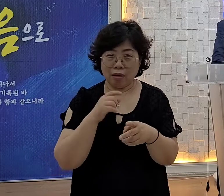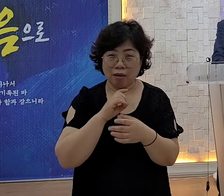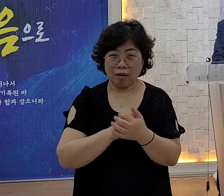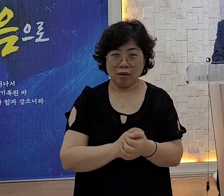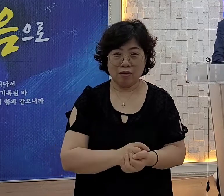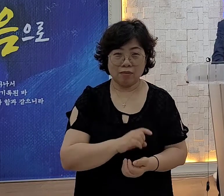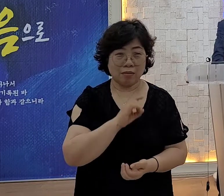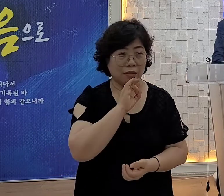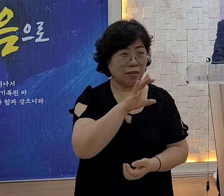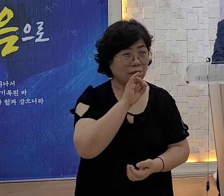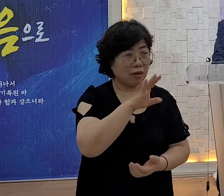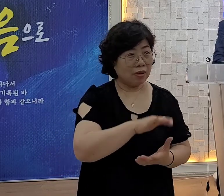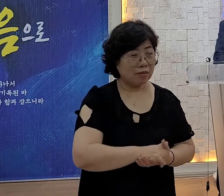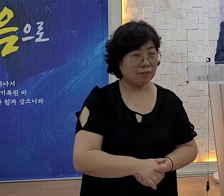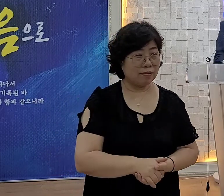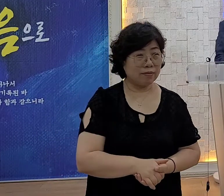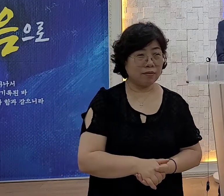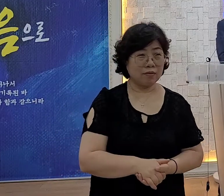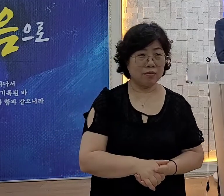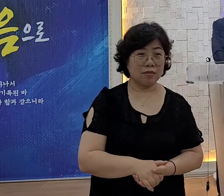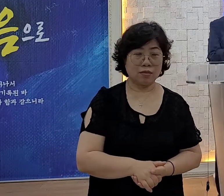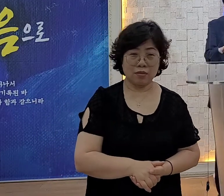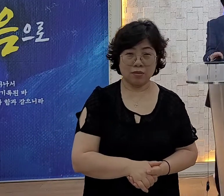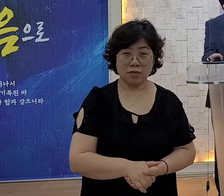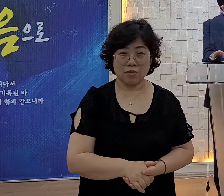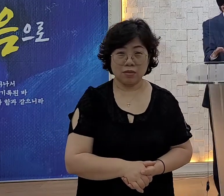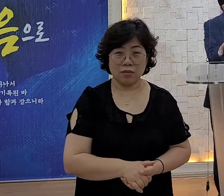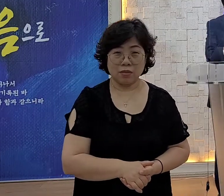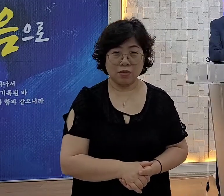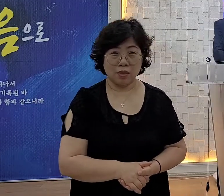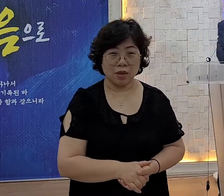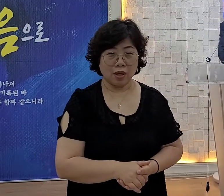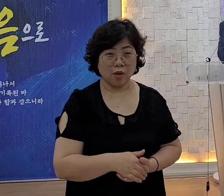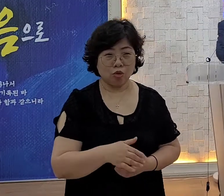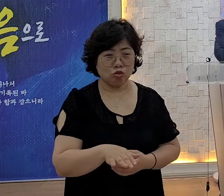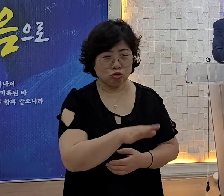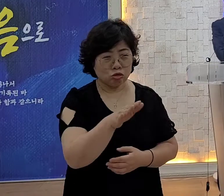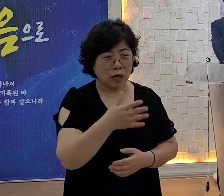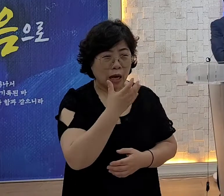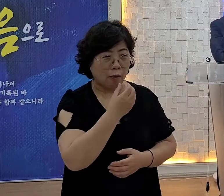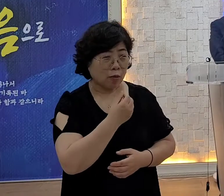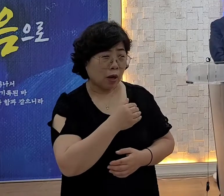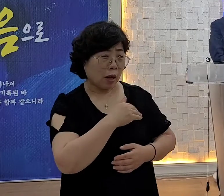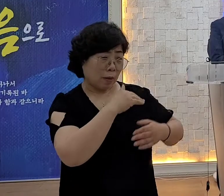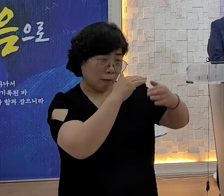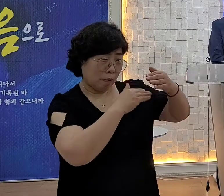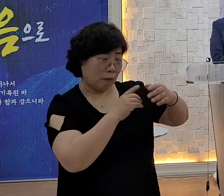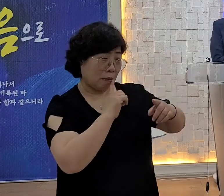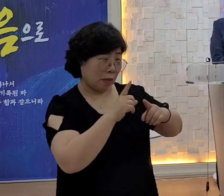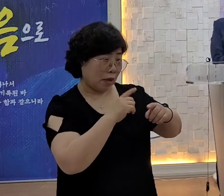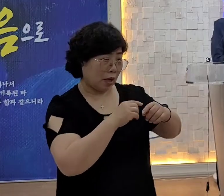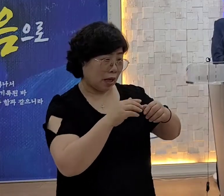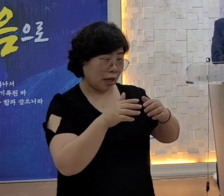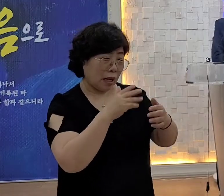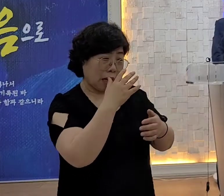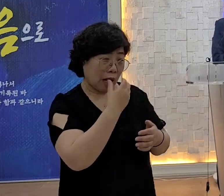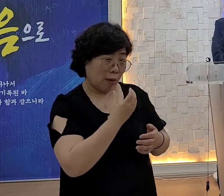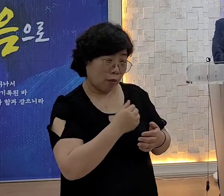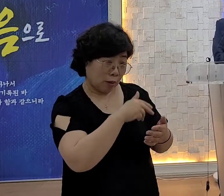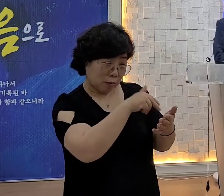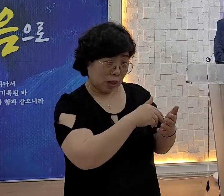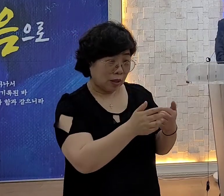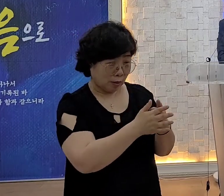어려운 얘기. 이게 우리가 자꾸 이게 남의 얘기, 아브라함의 얘기라고 자꾸 읽으니까 뭐 그런 것도 하지만 이게